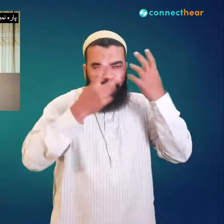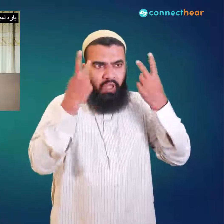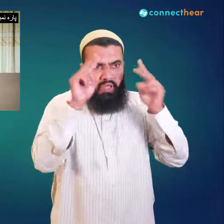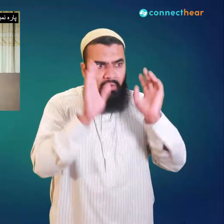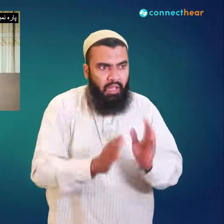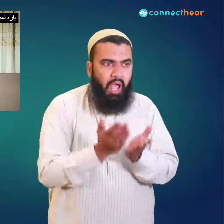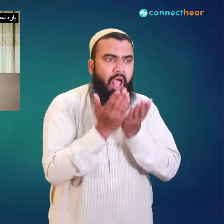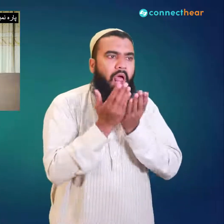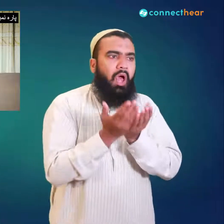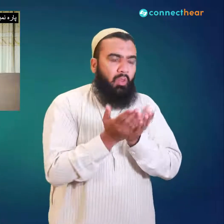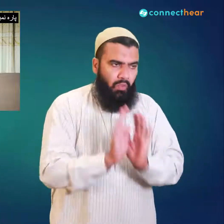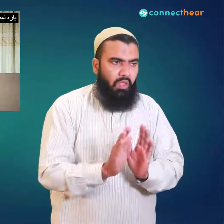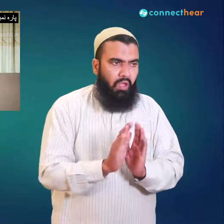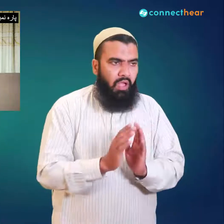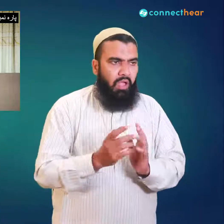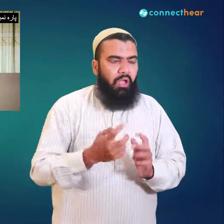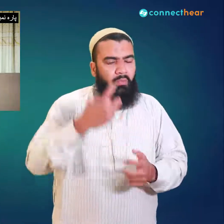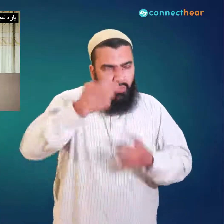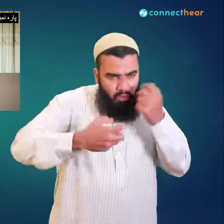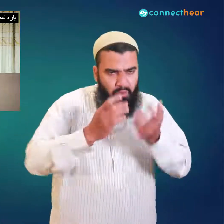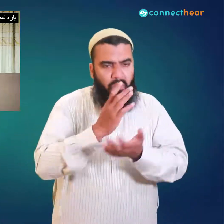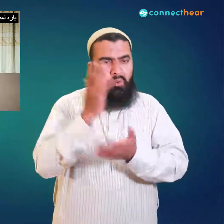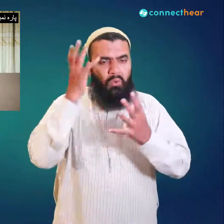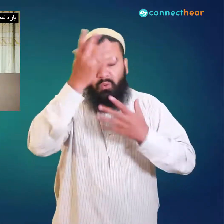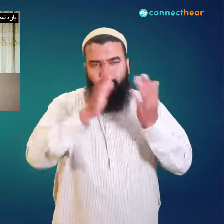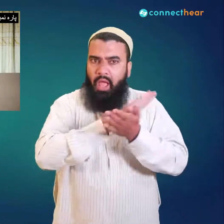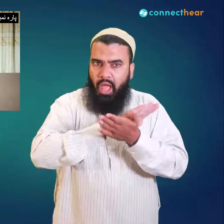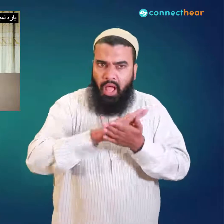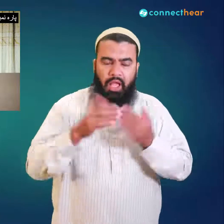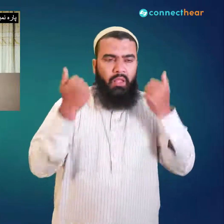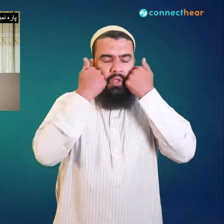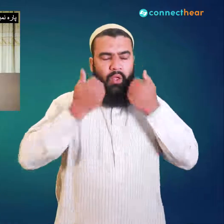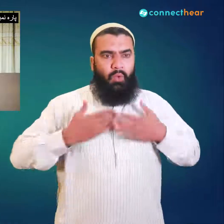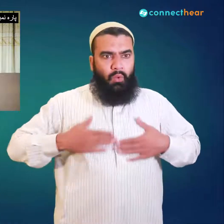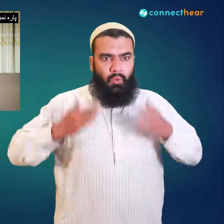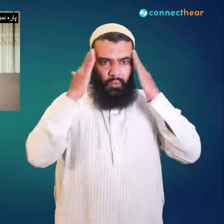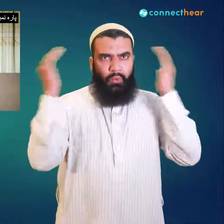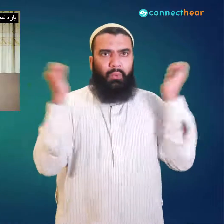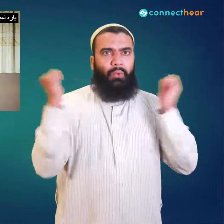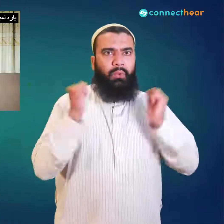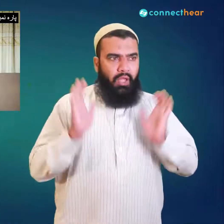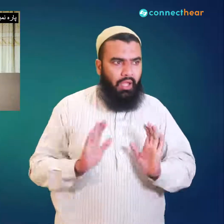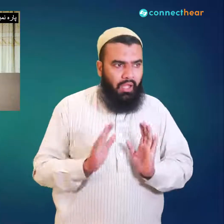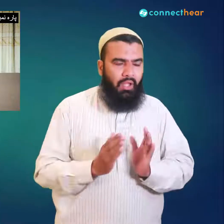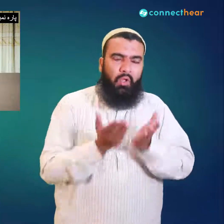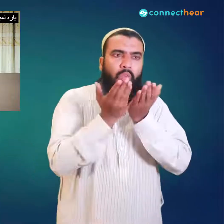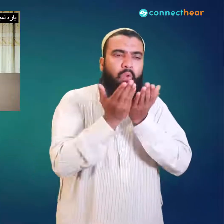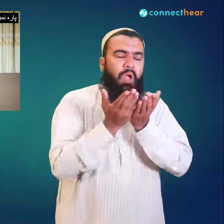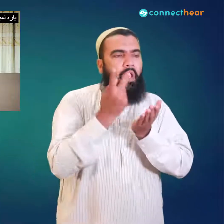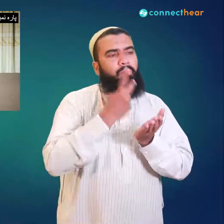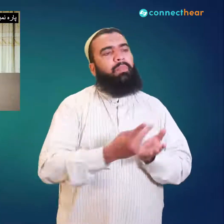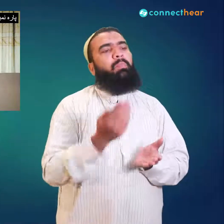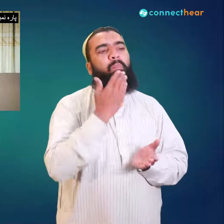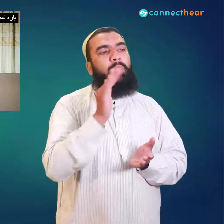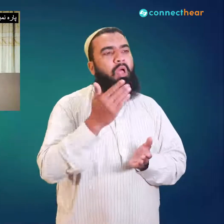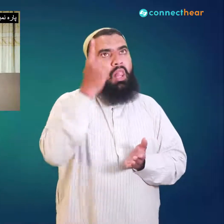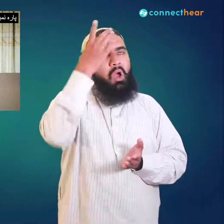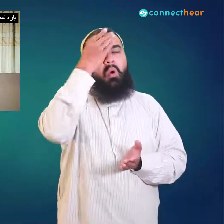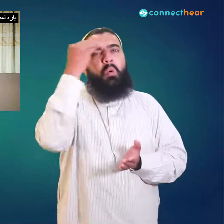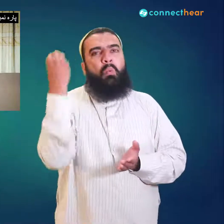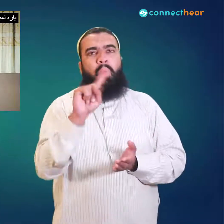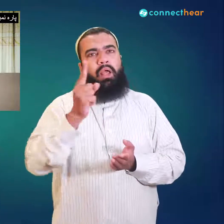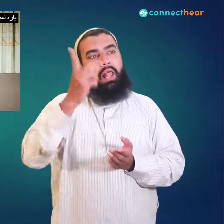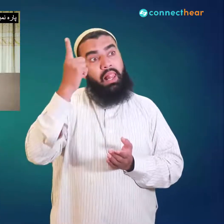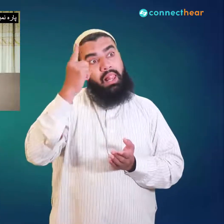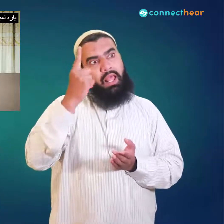بھی اللہ کو یاد کرنا چاہیے، اور جب اللہ فراخی دے دے، مشکل کو دور کر دے، تو پھر اللہ کو بھلانا نہیں